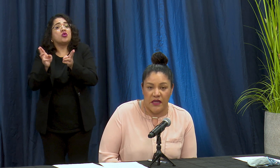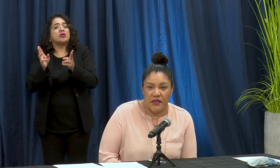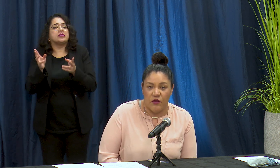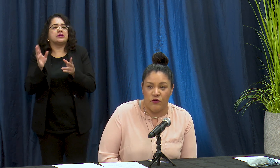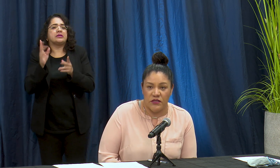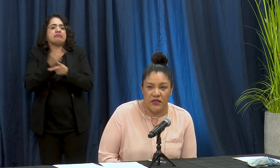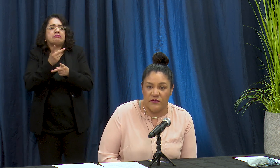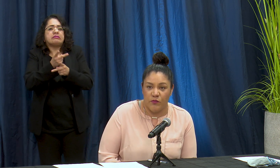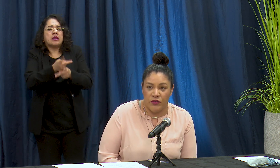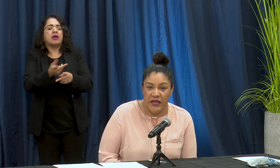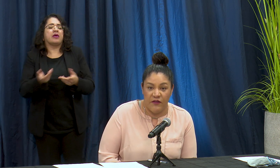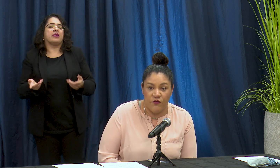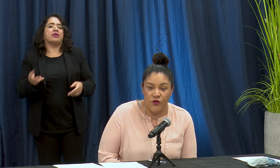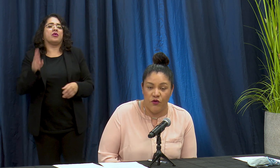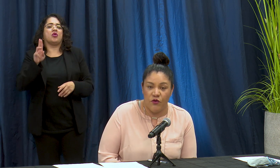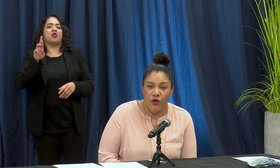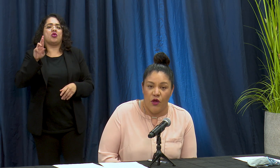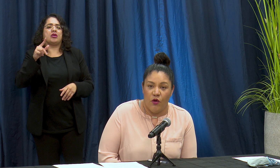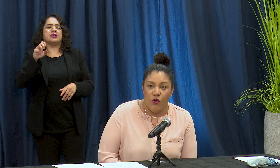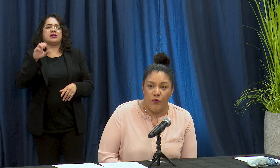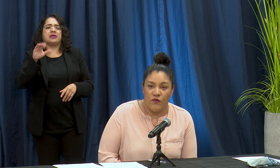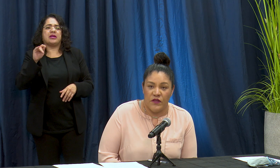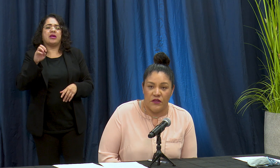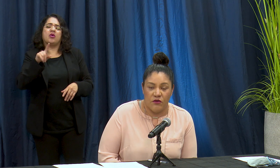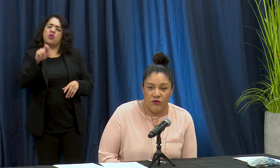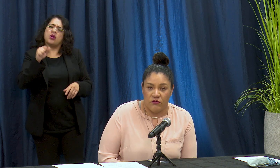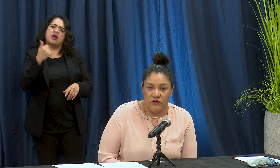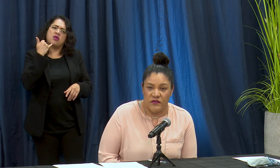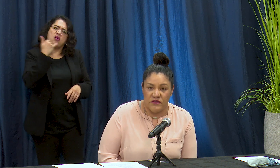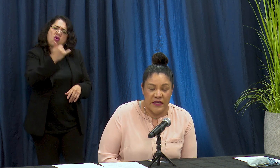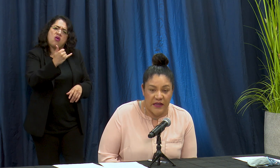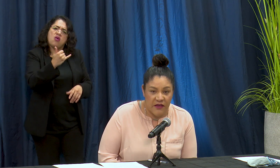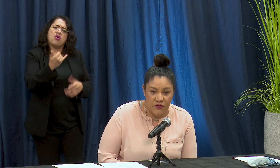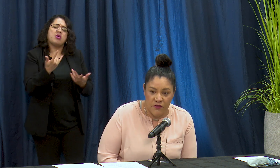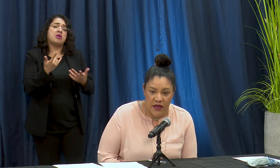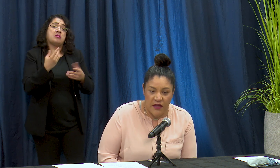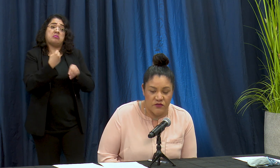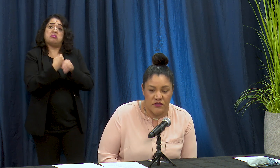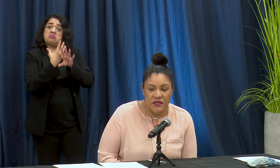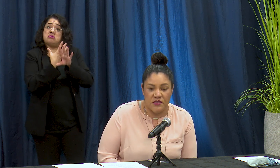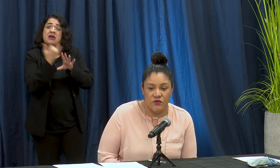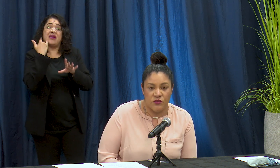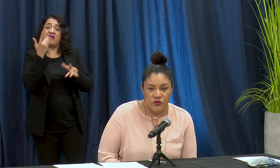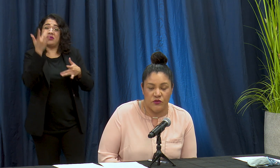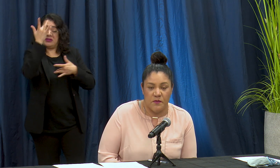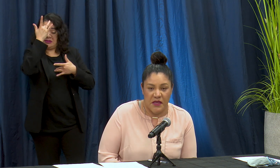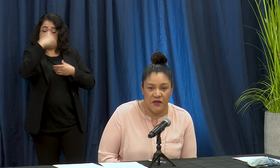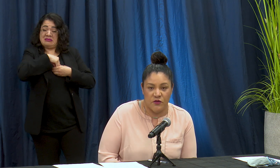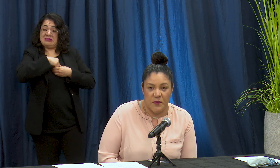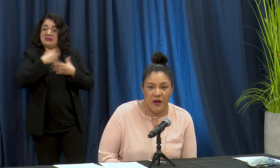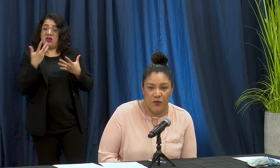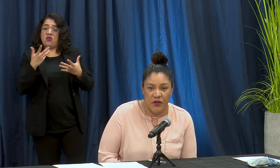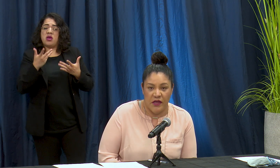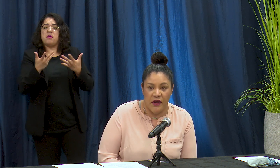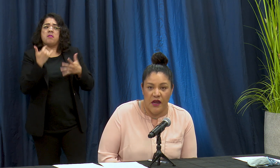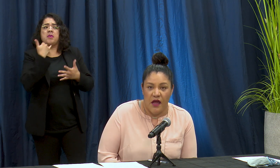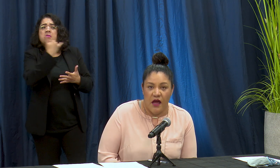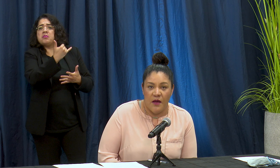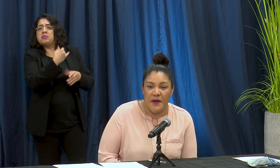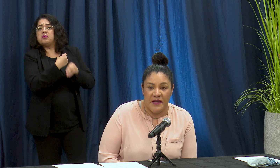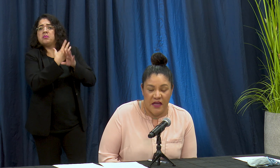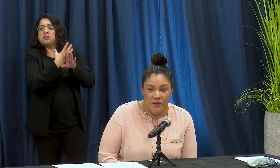importante que use por teléfono o por video telehealth, haga sus citas con sus médicos para